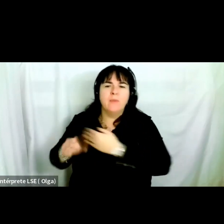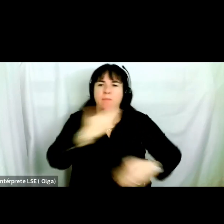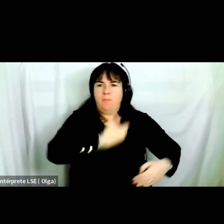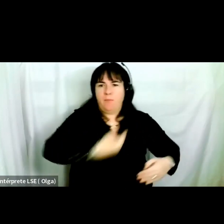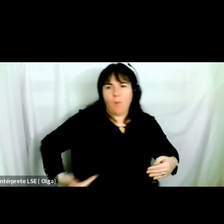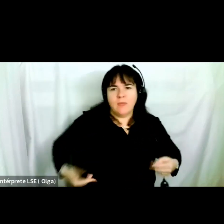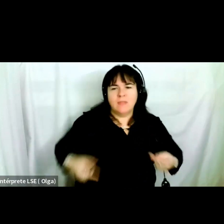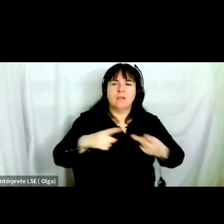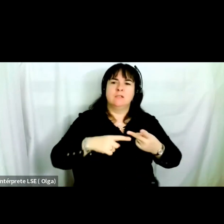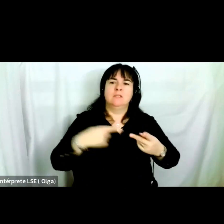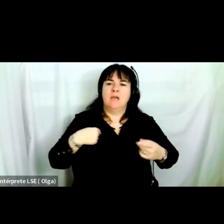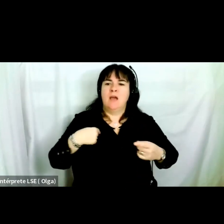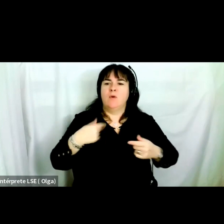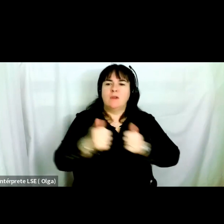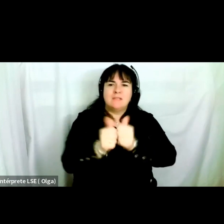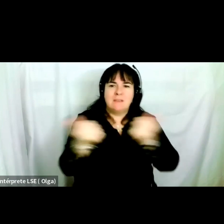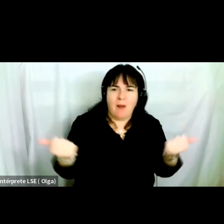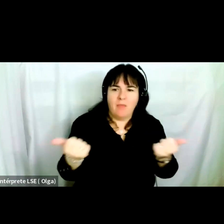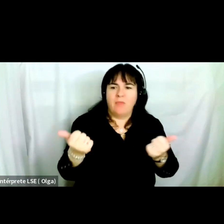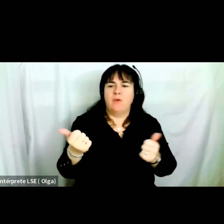de una herencia